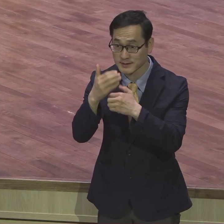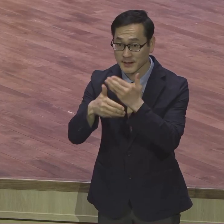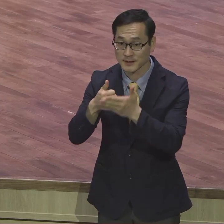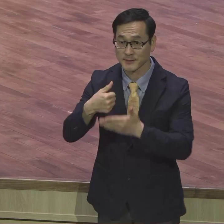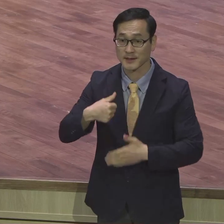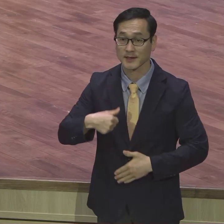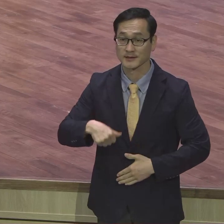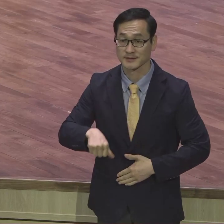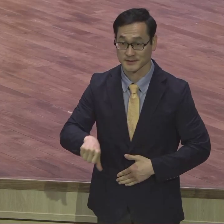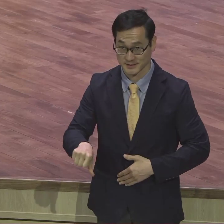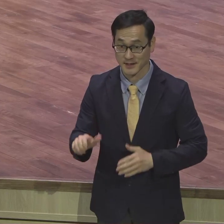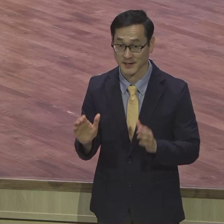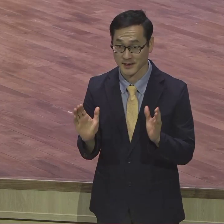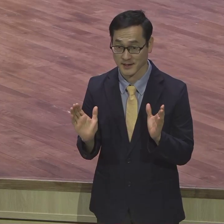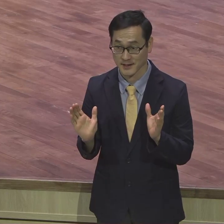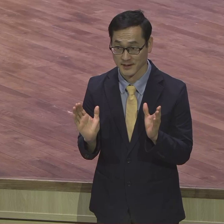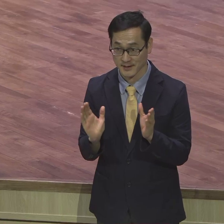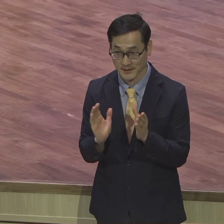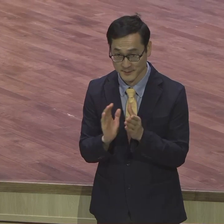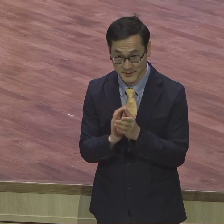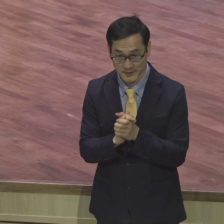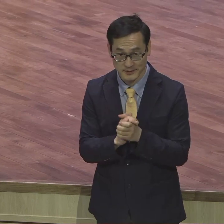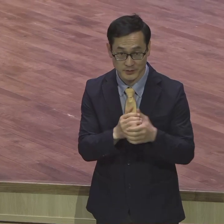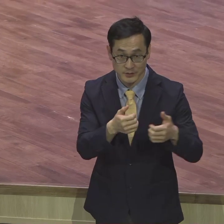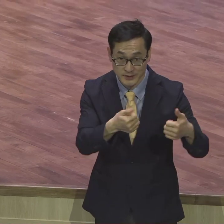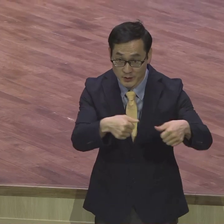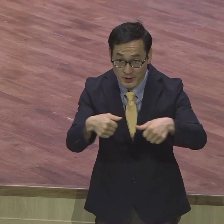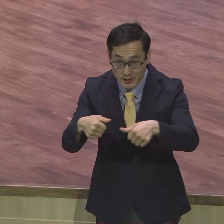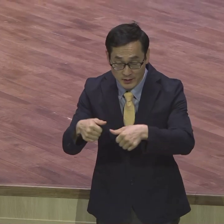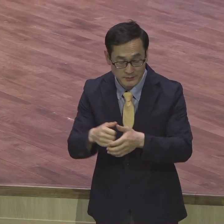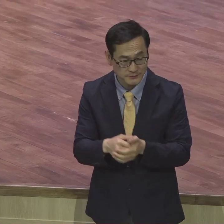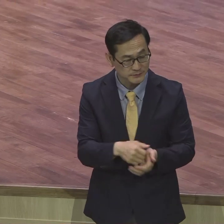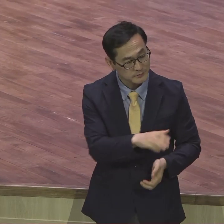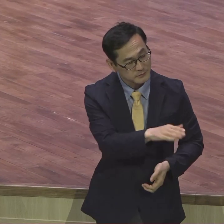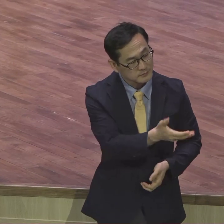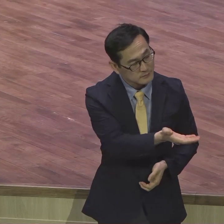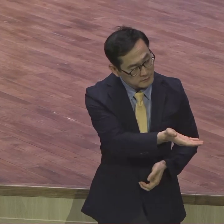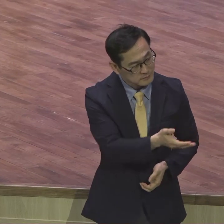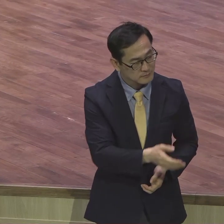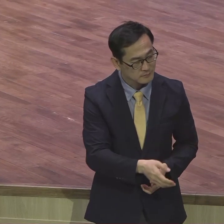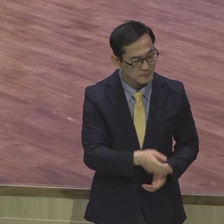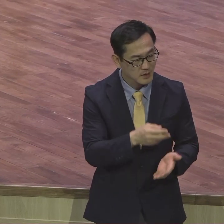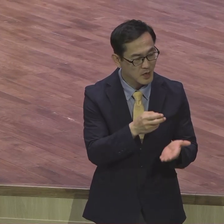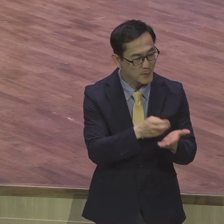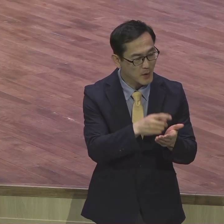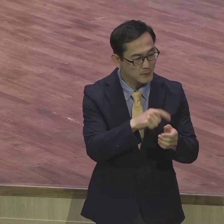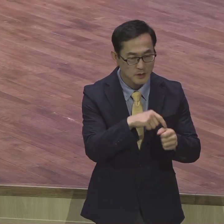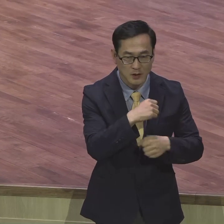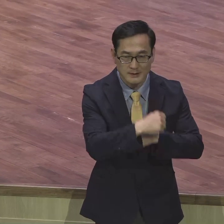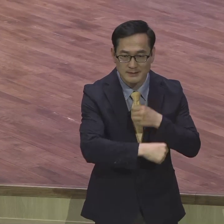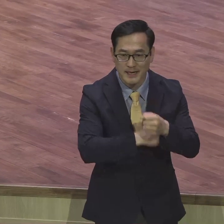아멘. 우리 해외 성도를 같이 서로 다 인사합시다. 성도님은 법적 자윤인입니다.